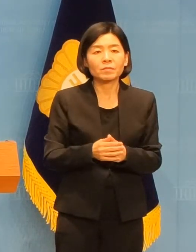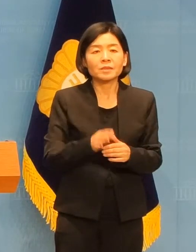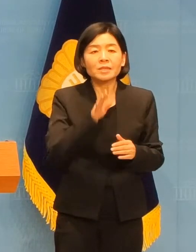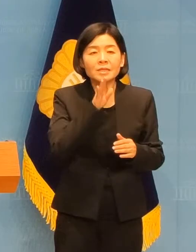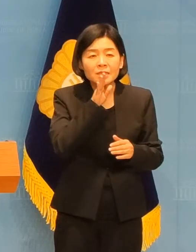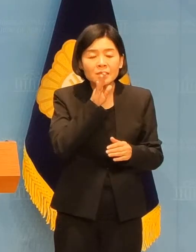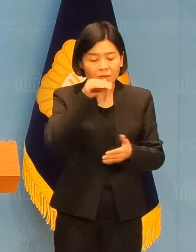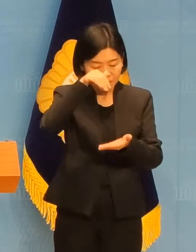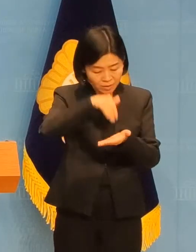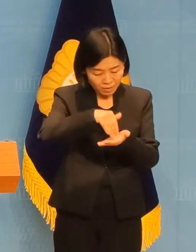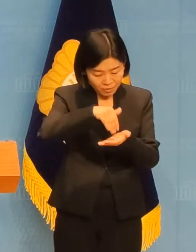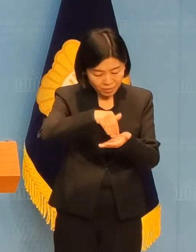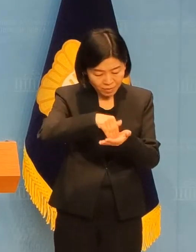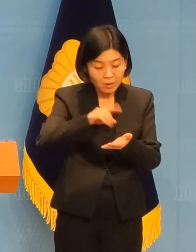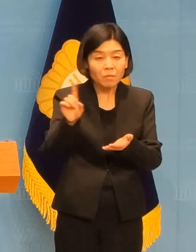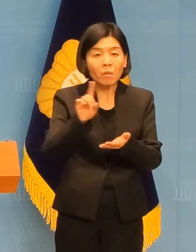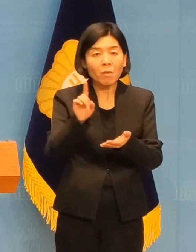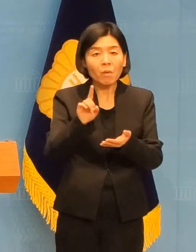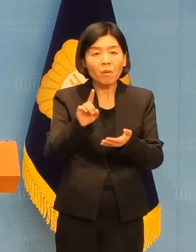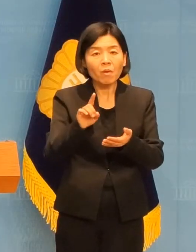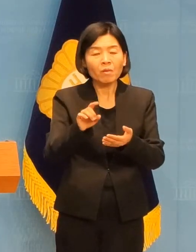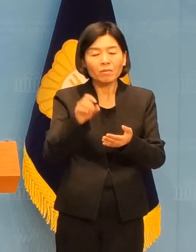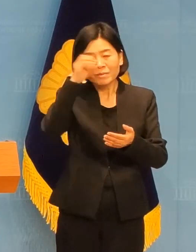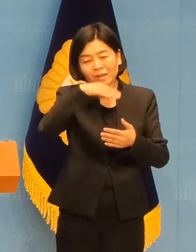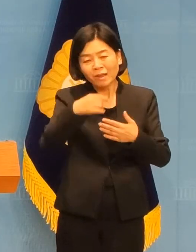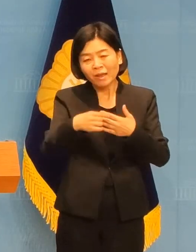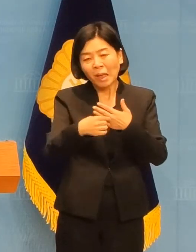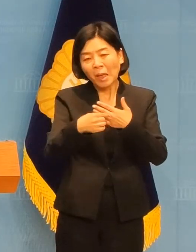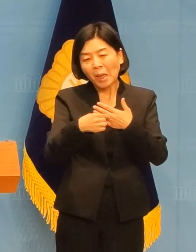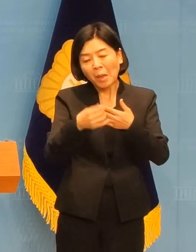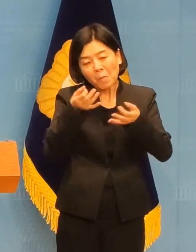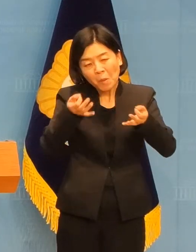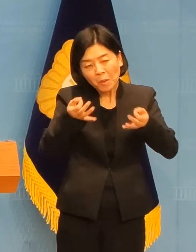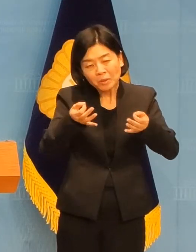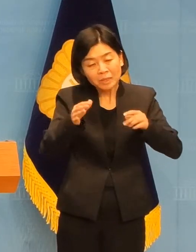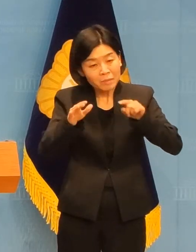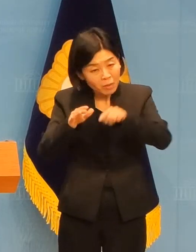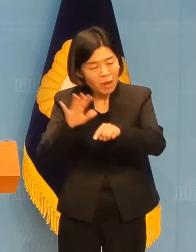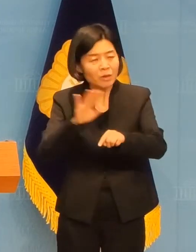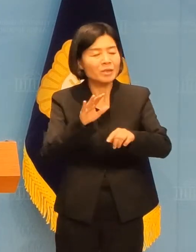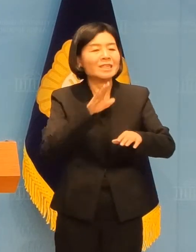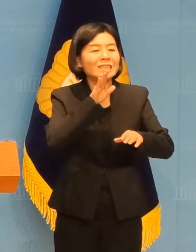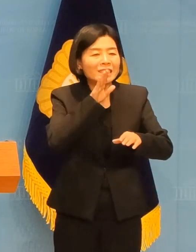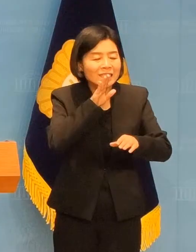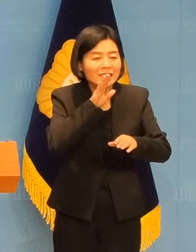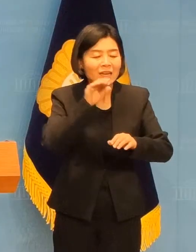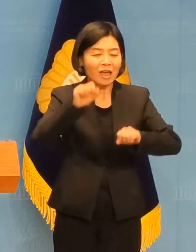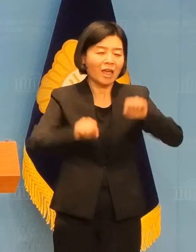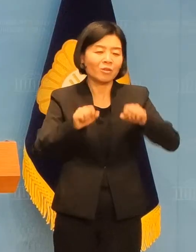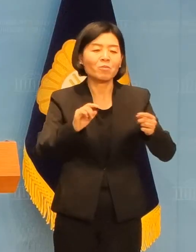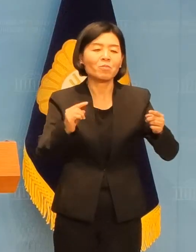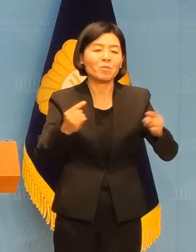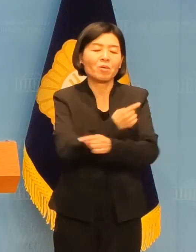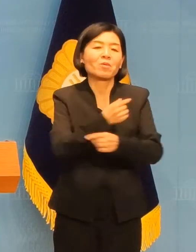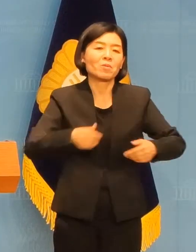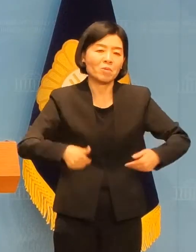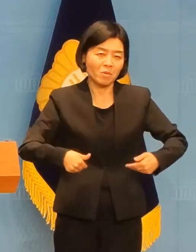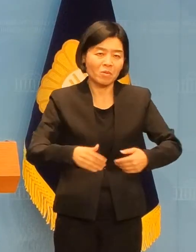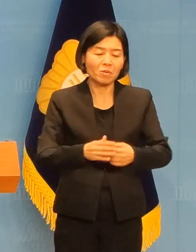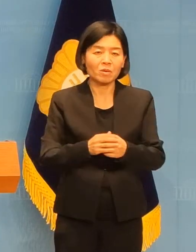진정한 참여는 형식적 방문이 아니라 행동으로 증명됩니다. 내란 옹호를